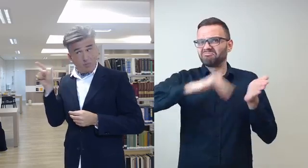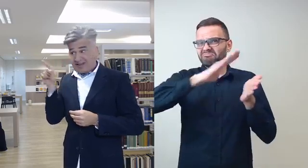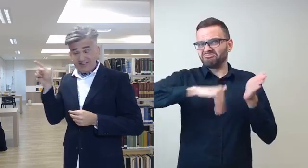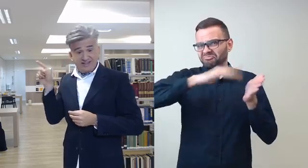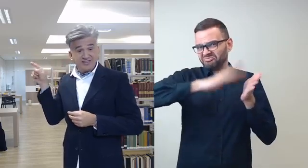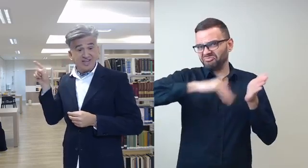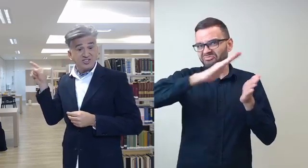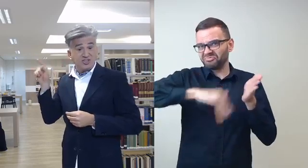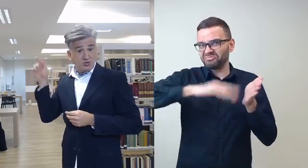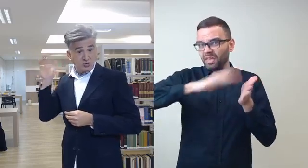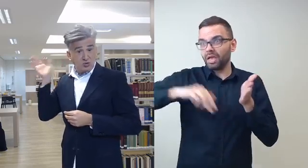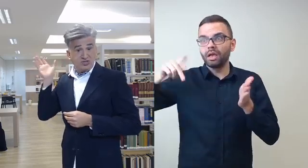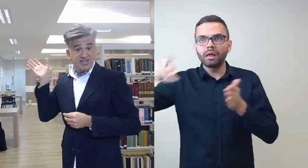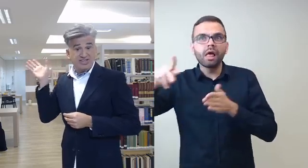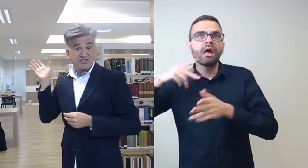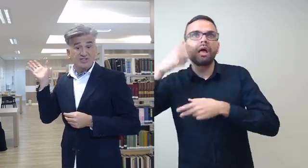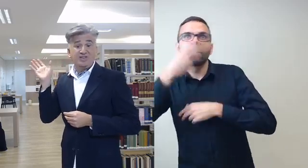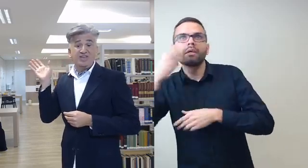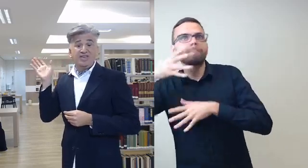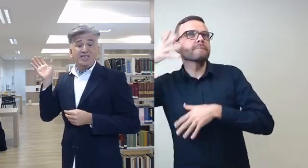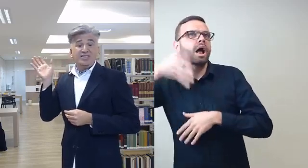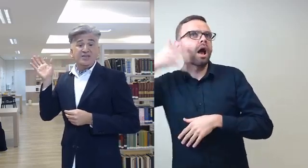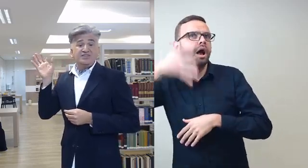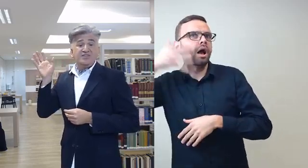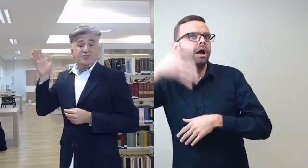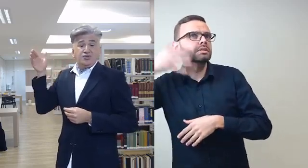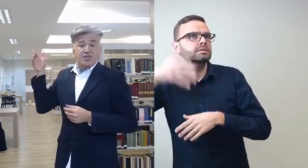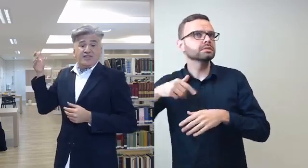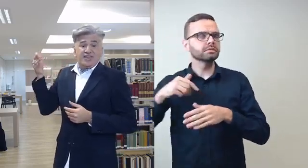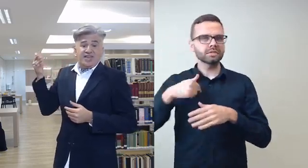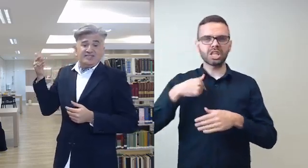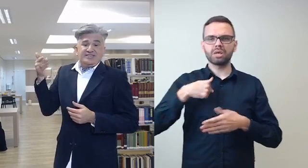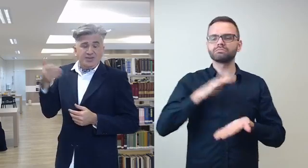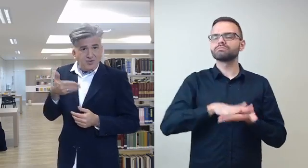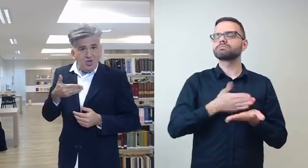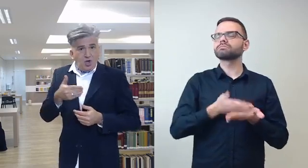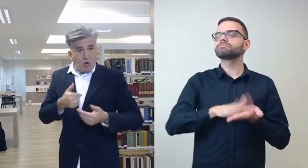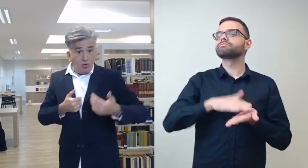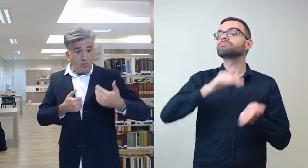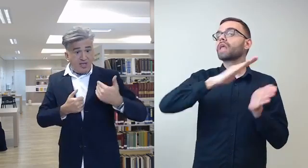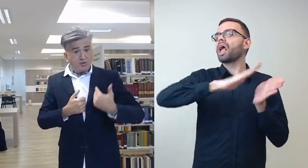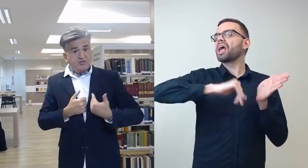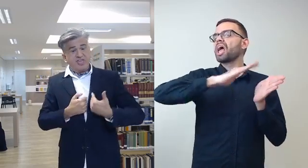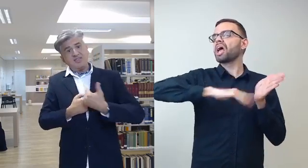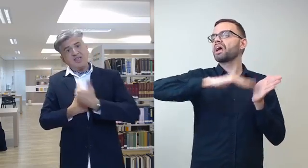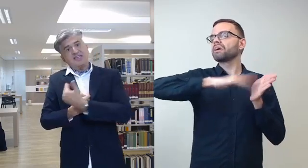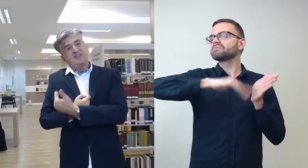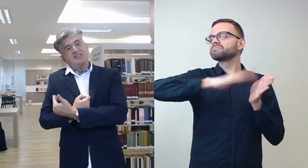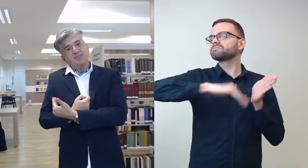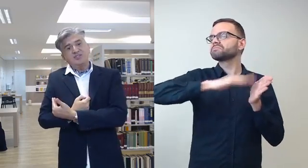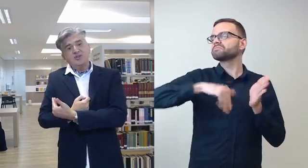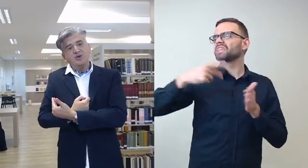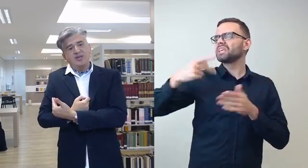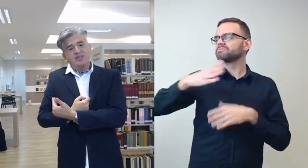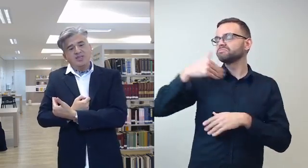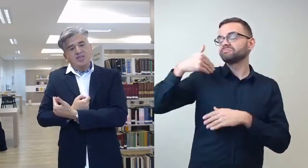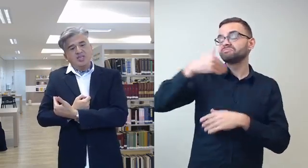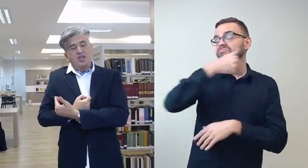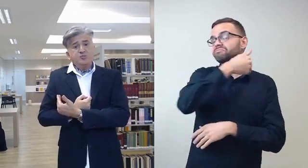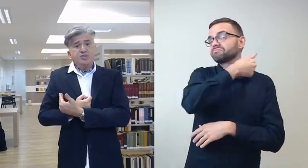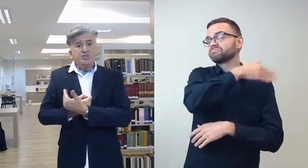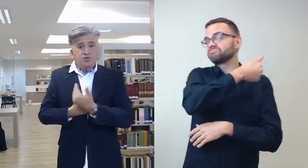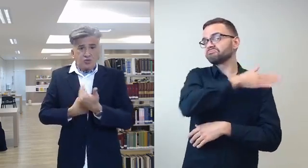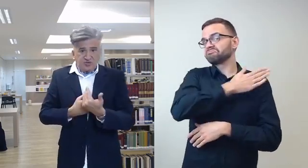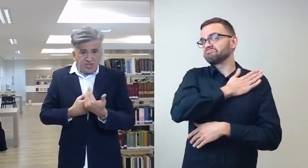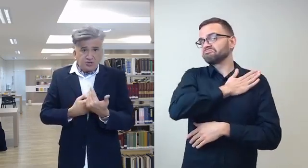escutou, o palestrante, a gente já escutou coisa negativa. Então, esse filtro entra em ação como um preconceito em relação a essa pessoa. E